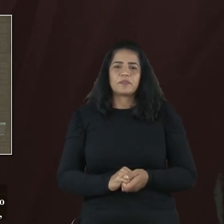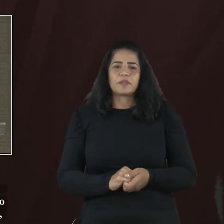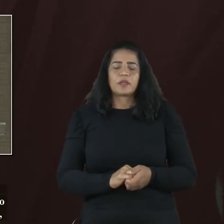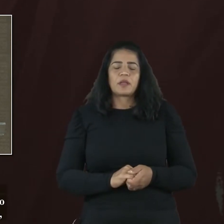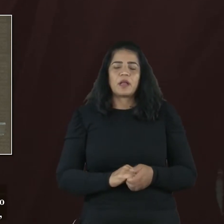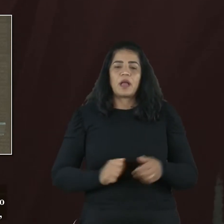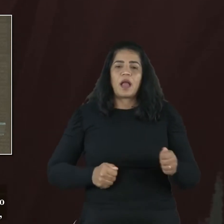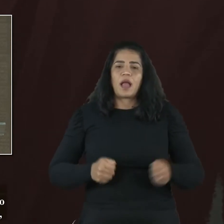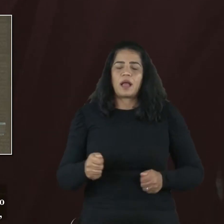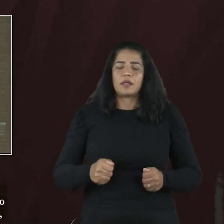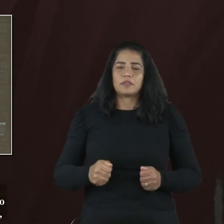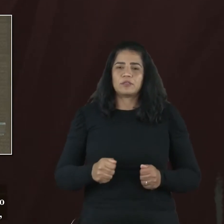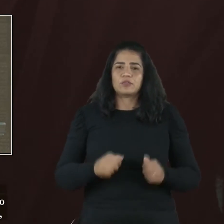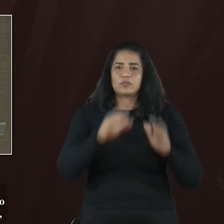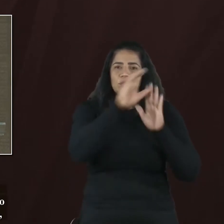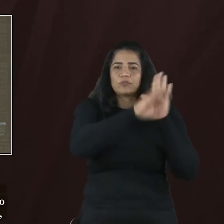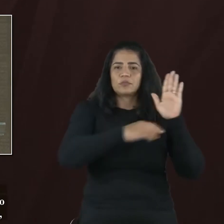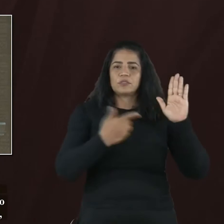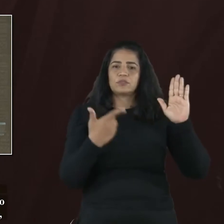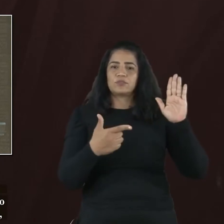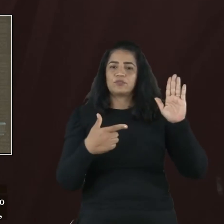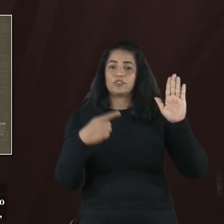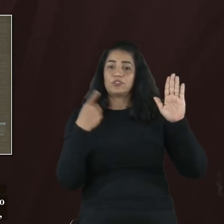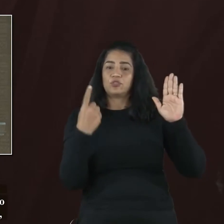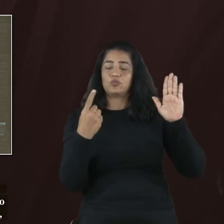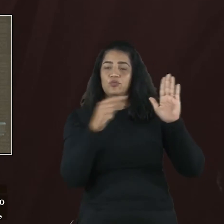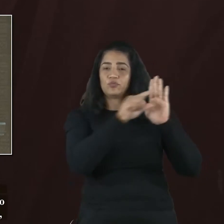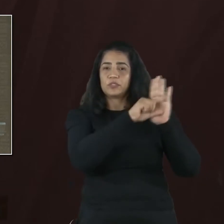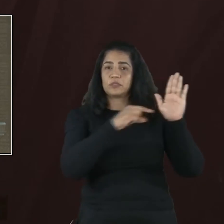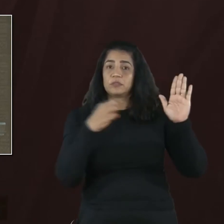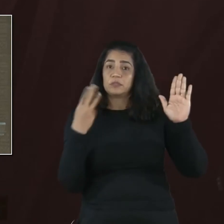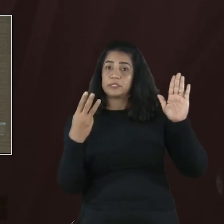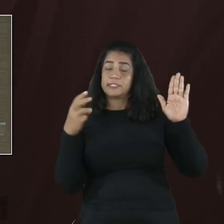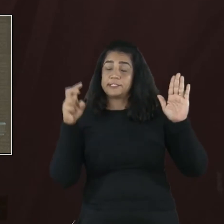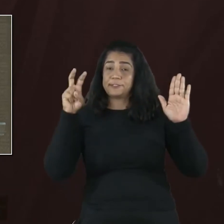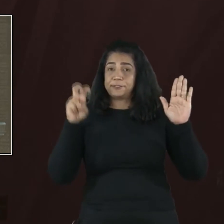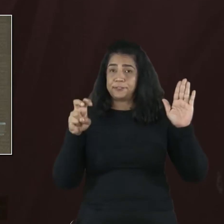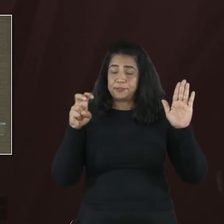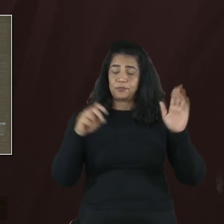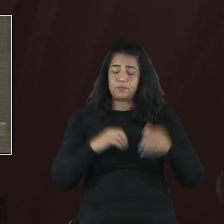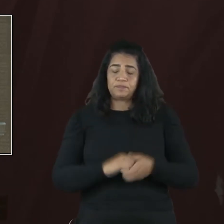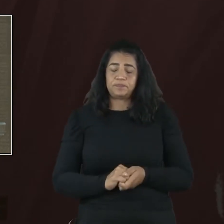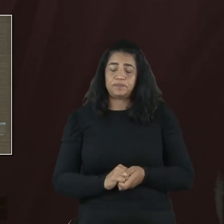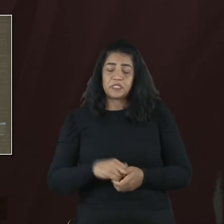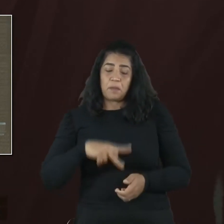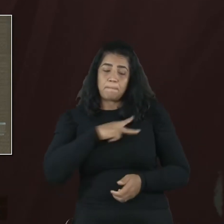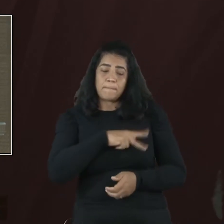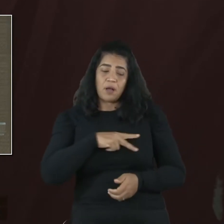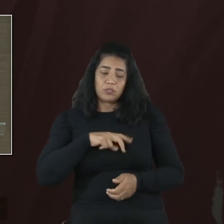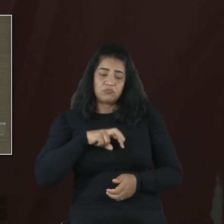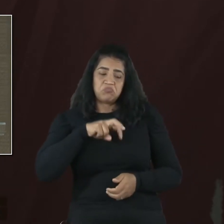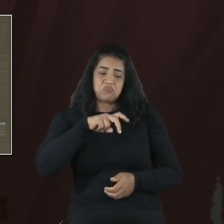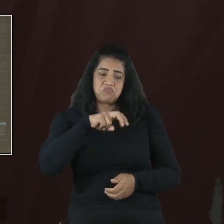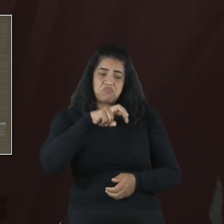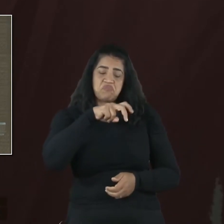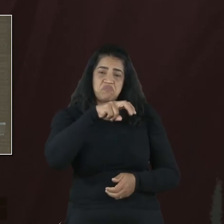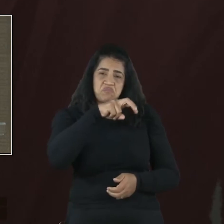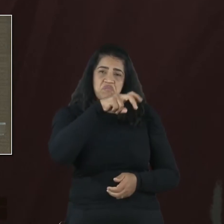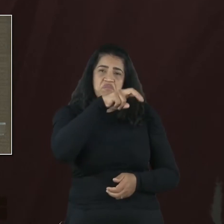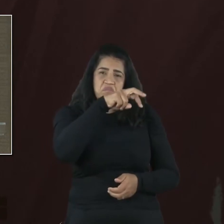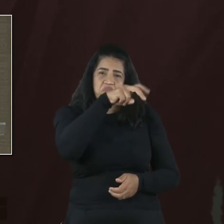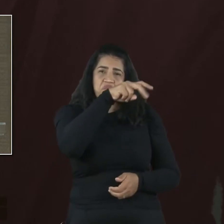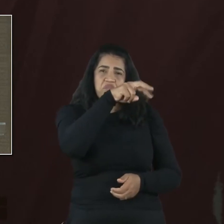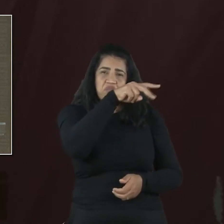carregassem por causa da violência da multidão, pois a massa de povo o seguia, gritando: